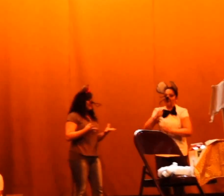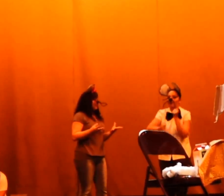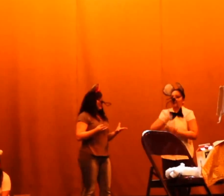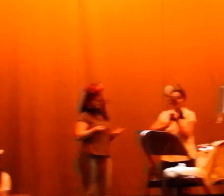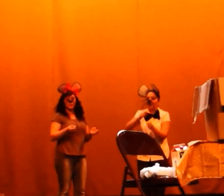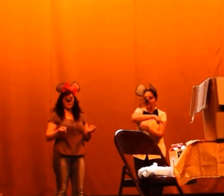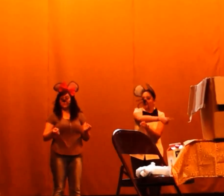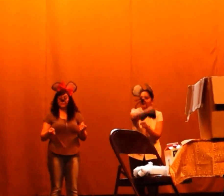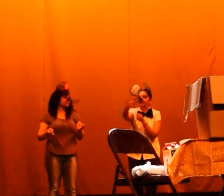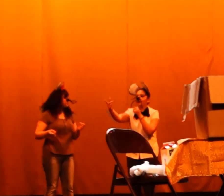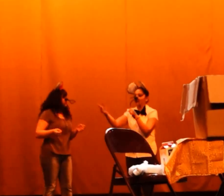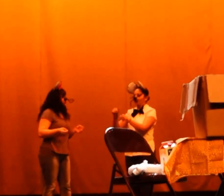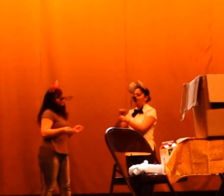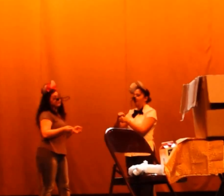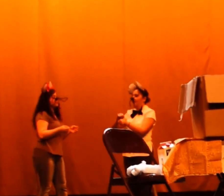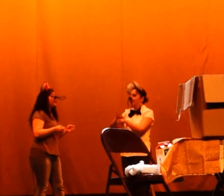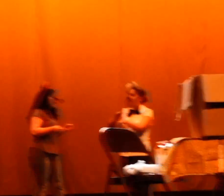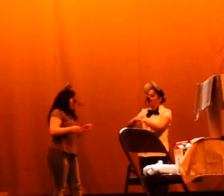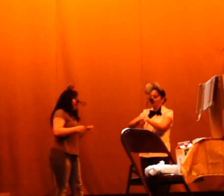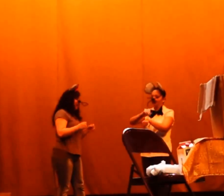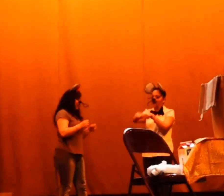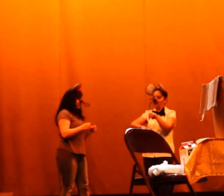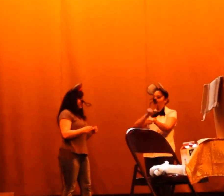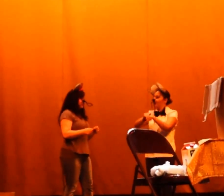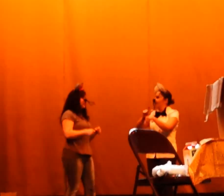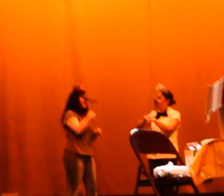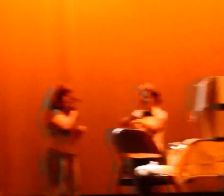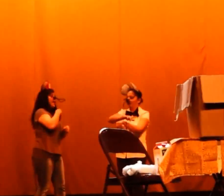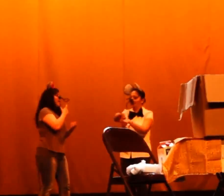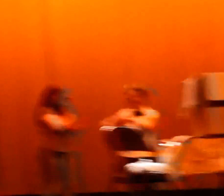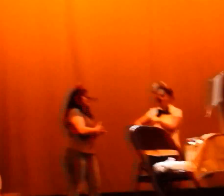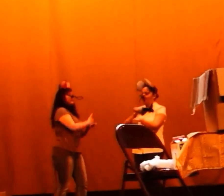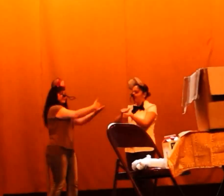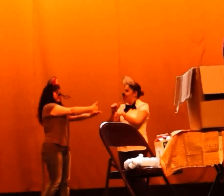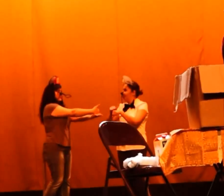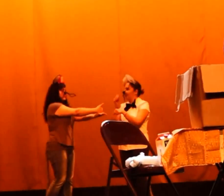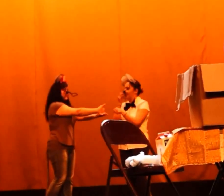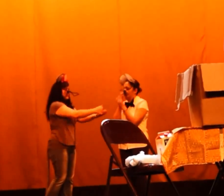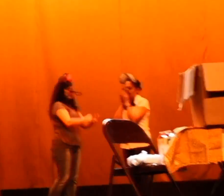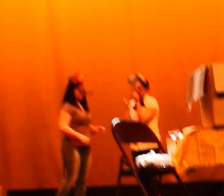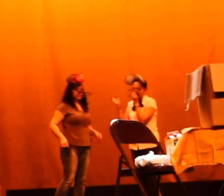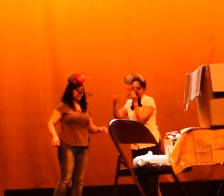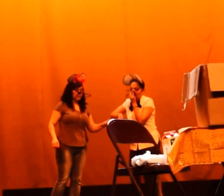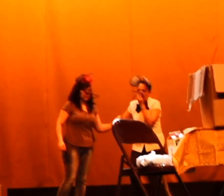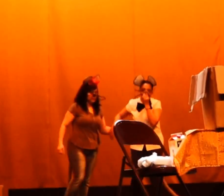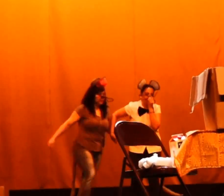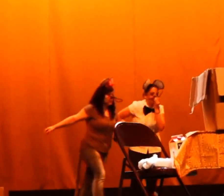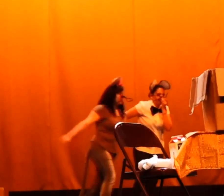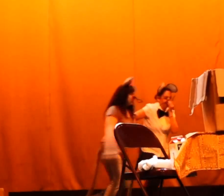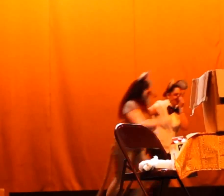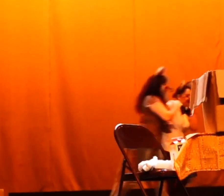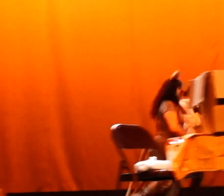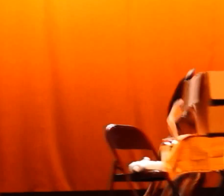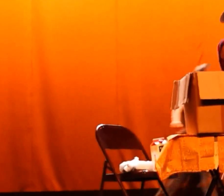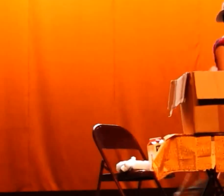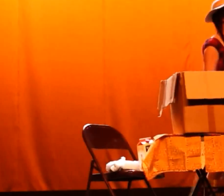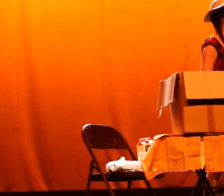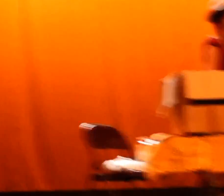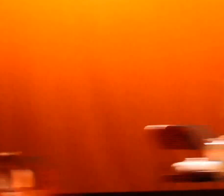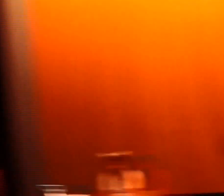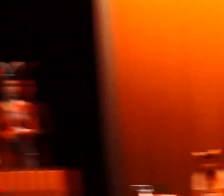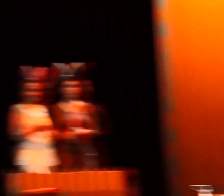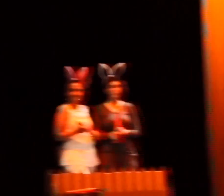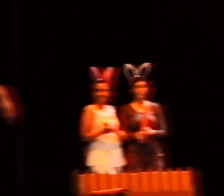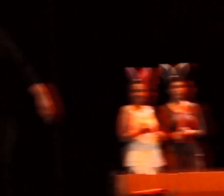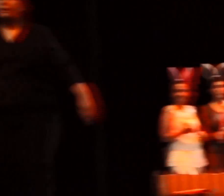¿Qué hacemos? ¡Corre! Vamos a avisar al resto de los animales. Yo te ayudo. ¡Vamos!